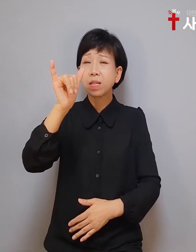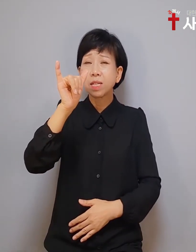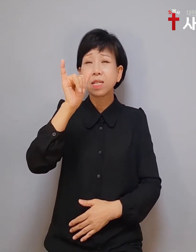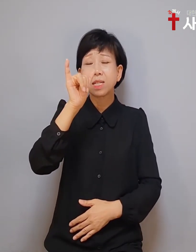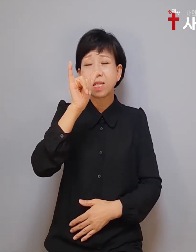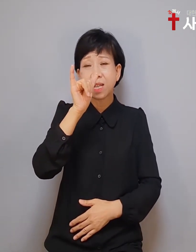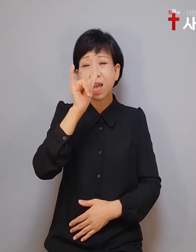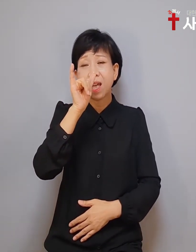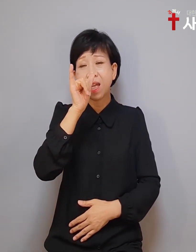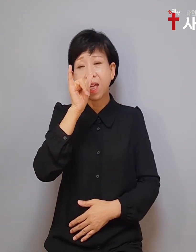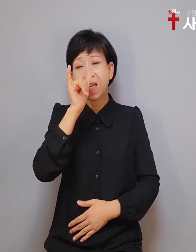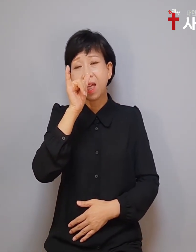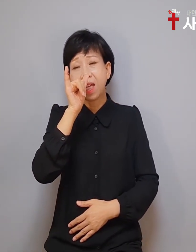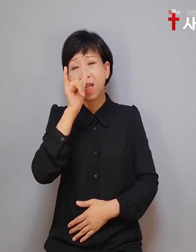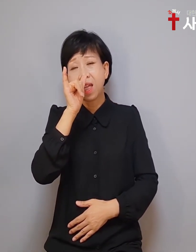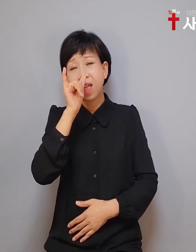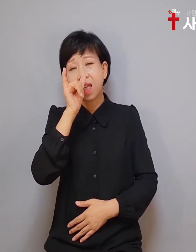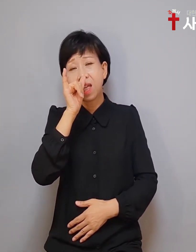구원이